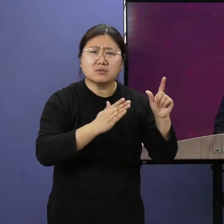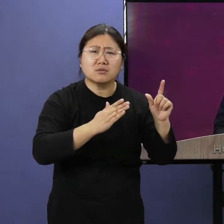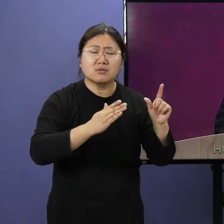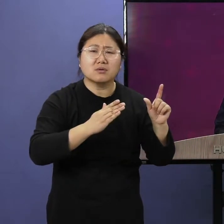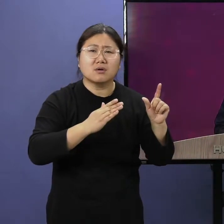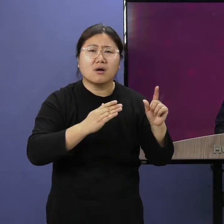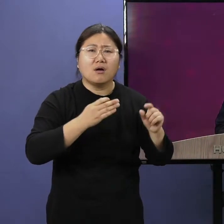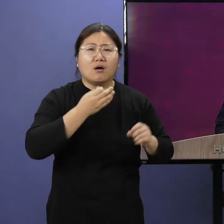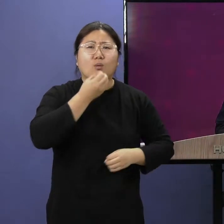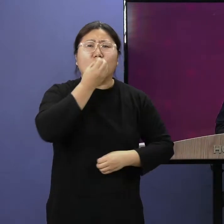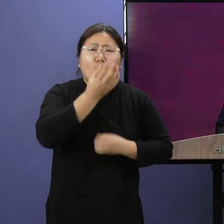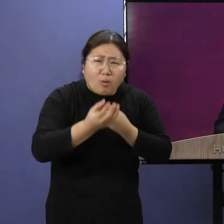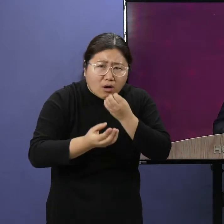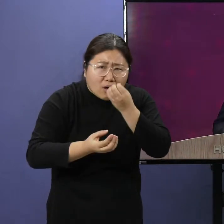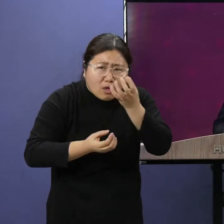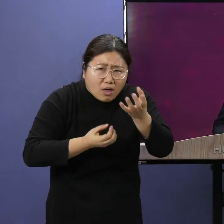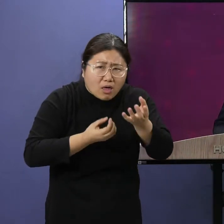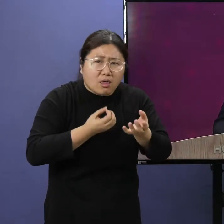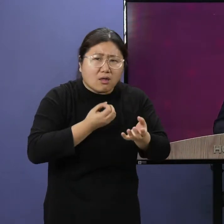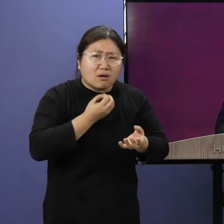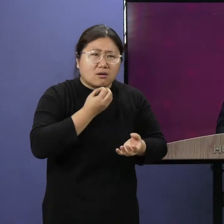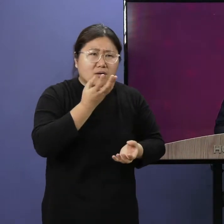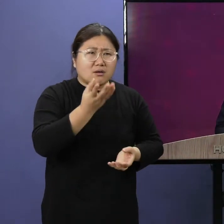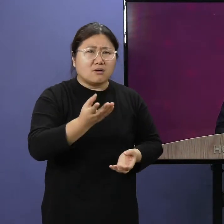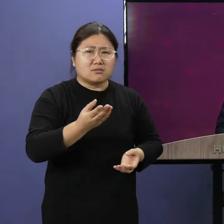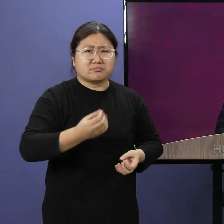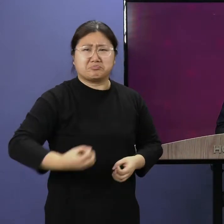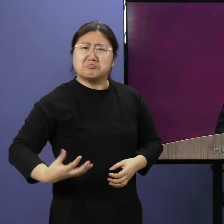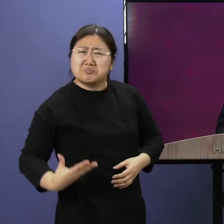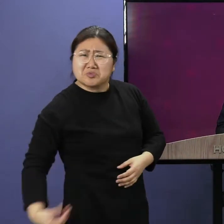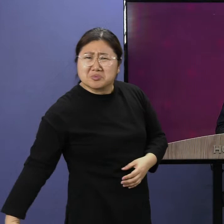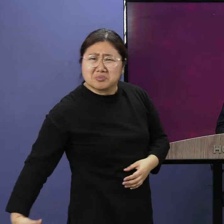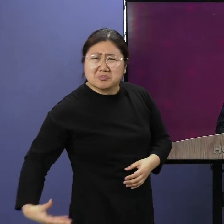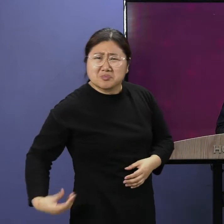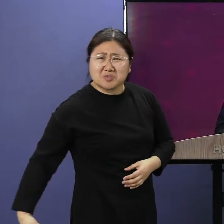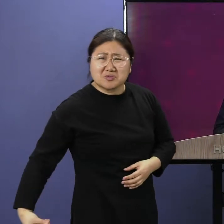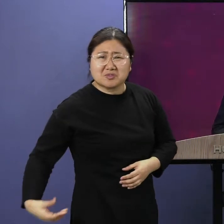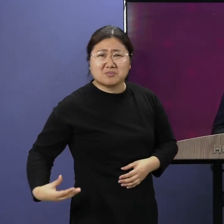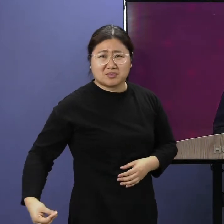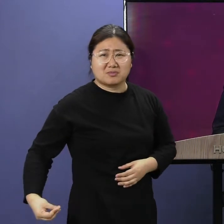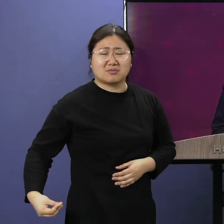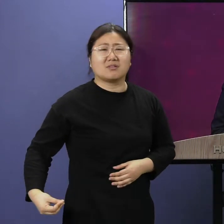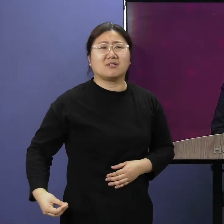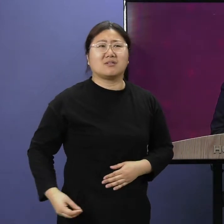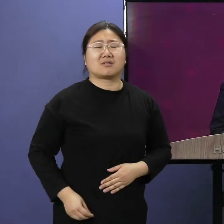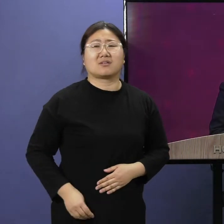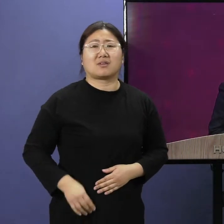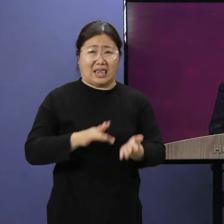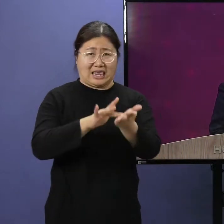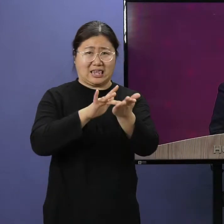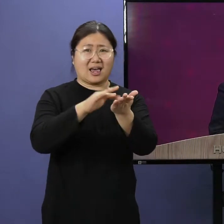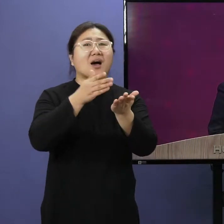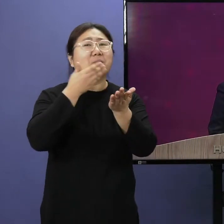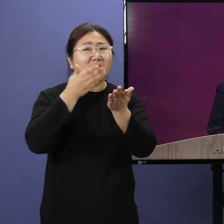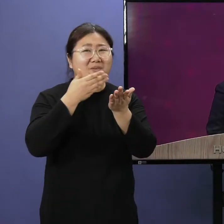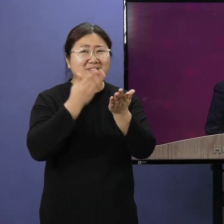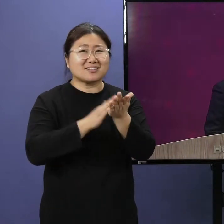나고 그리고 설사를 하기 시작했습니다. 약을 먹으면서 뭐 하루 이틀